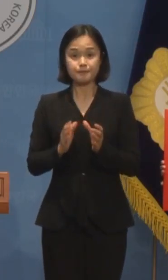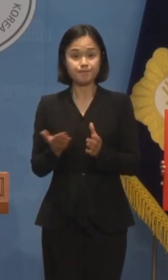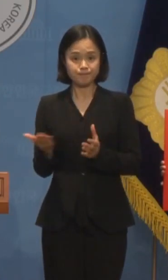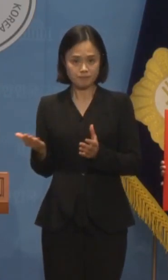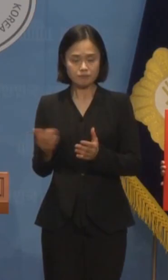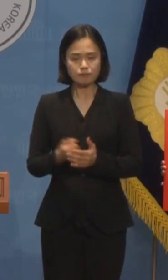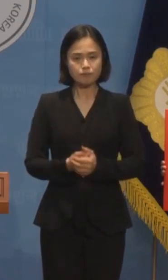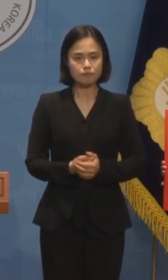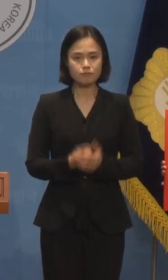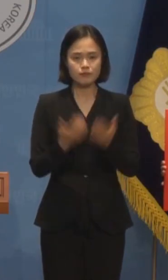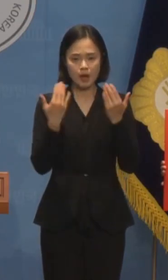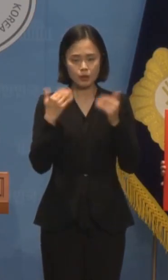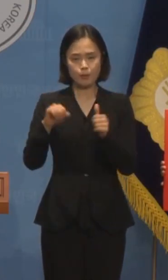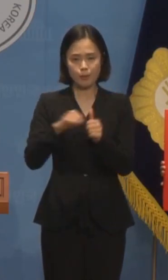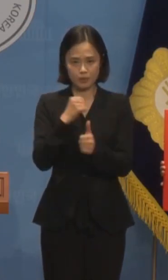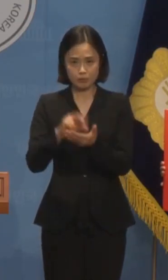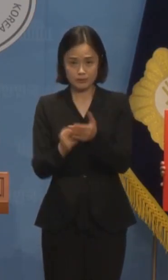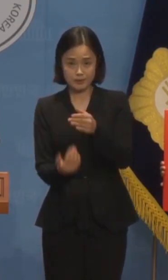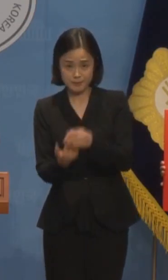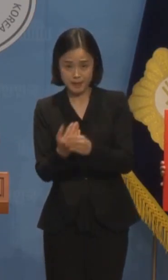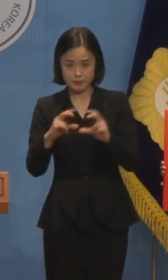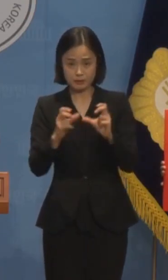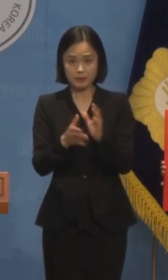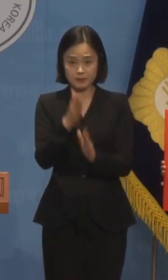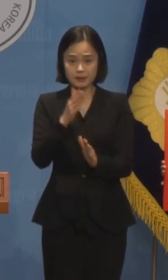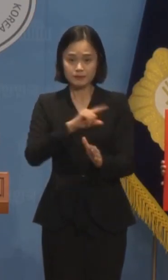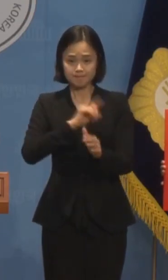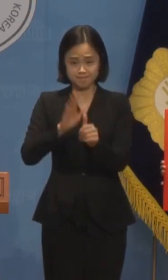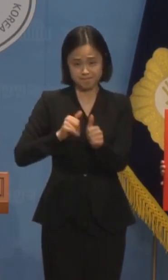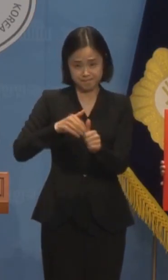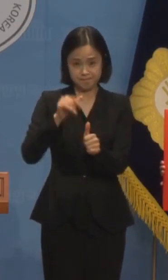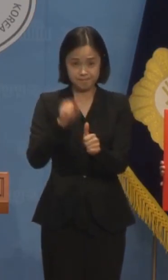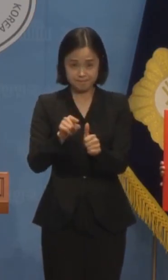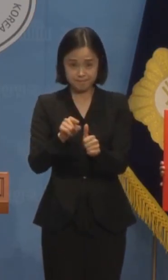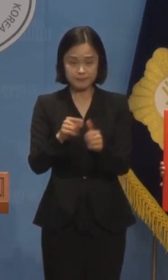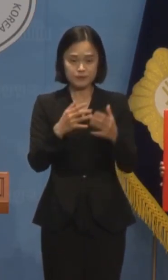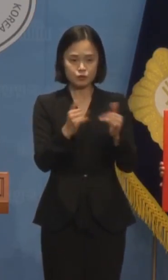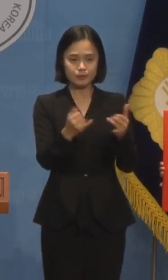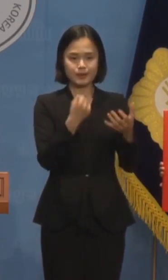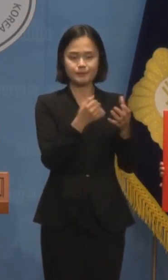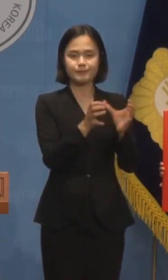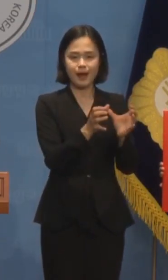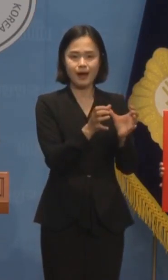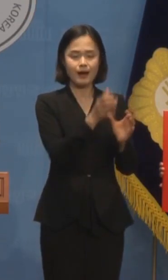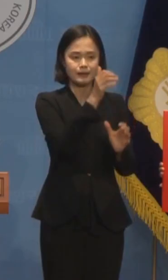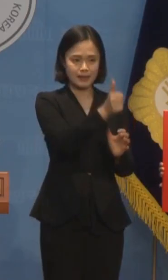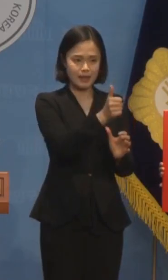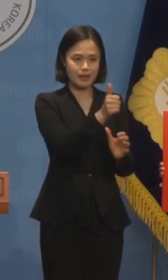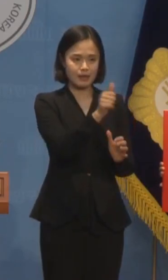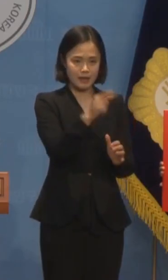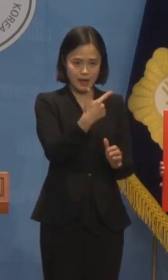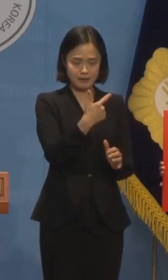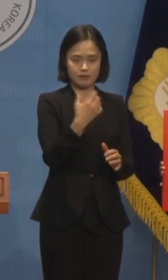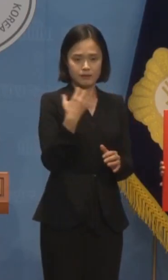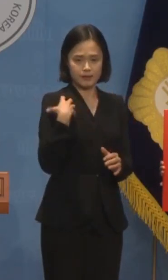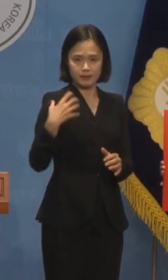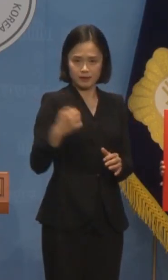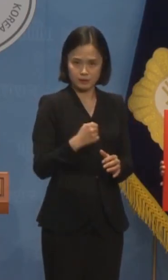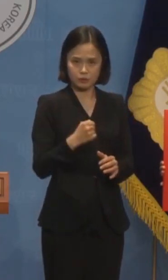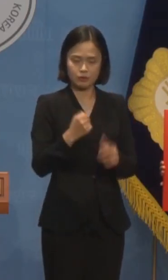성남시의 불명예를 안긴 사안에 대해 국민의힘 한동훈 대표는 명확한 입장을 밝힐